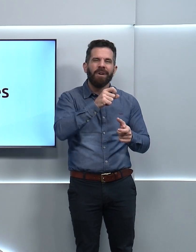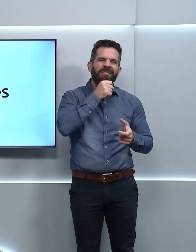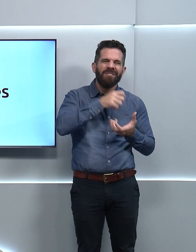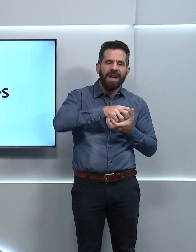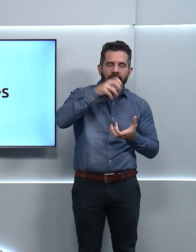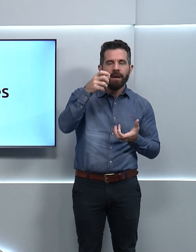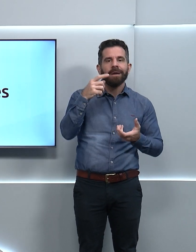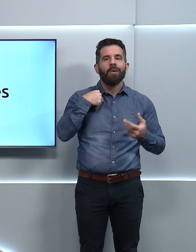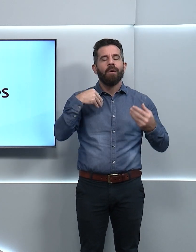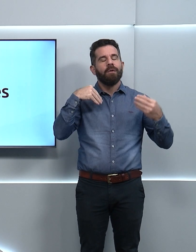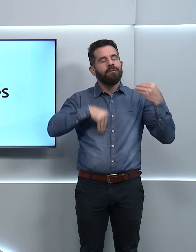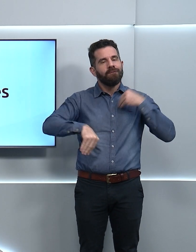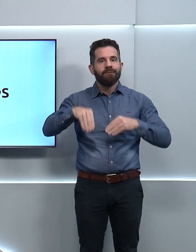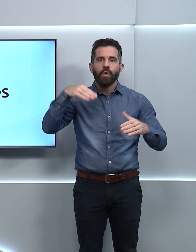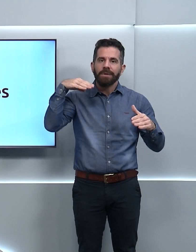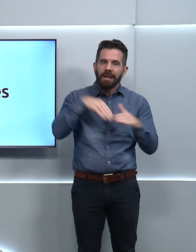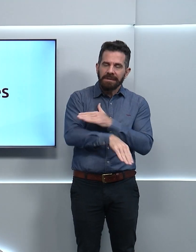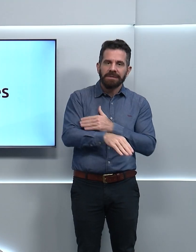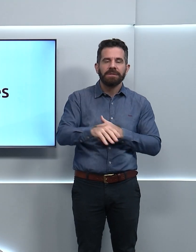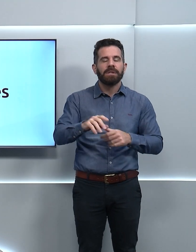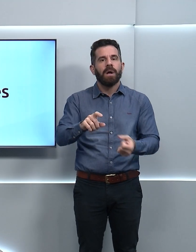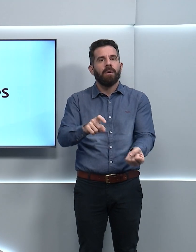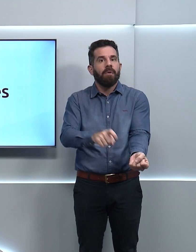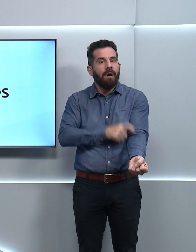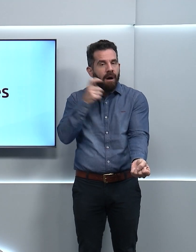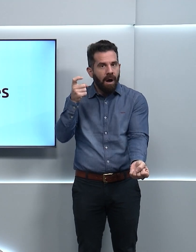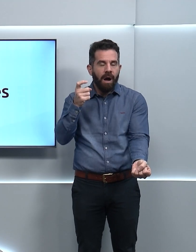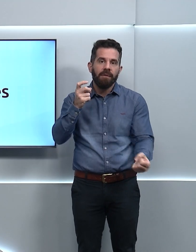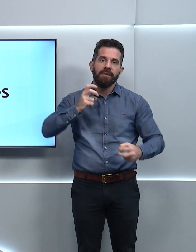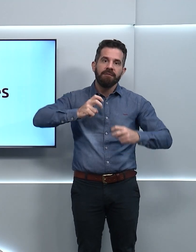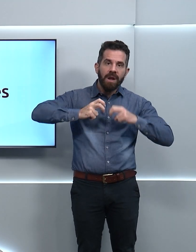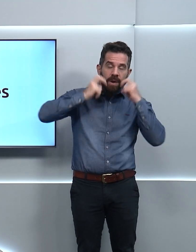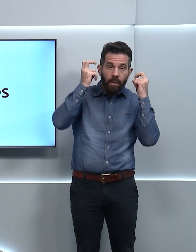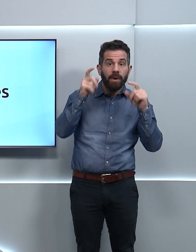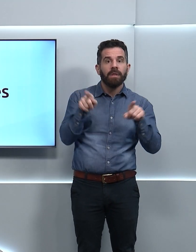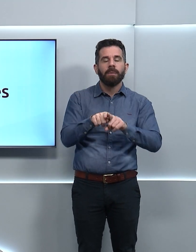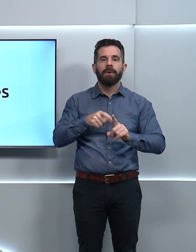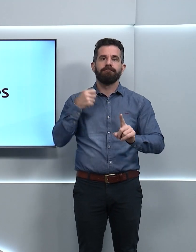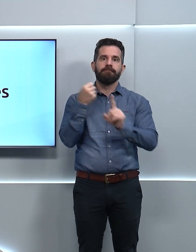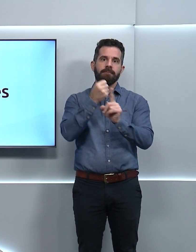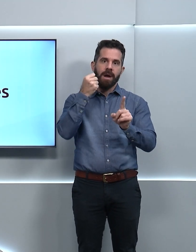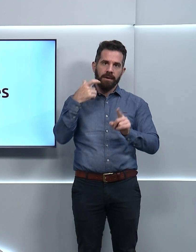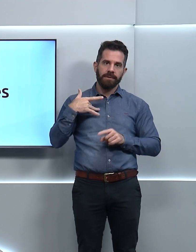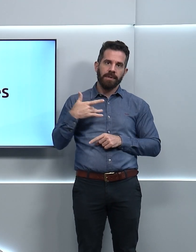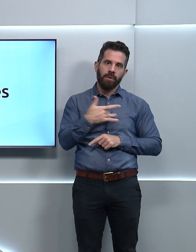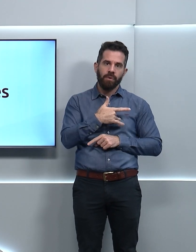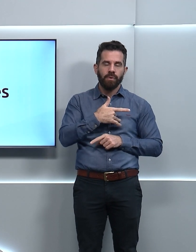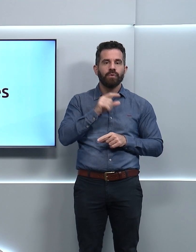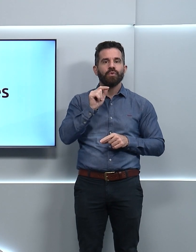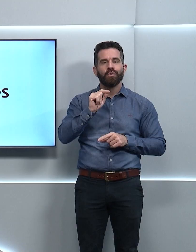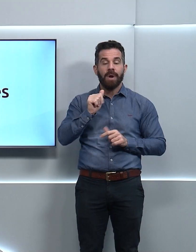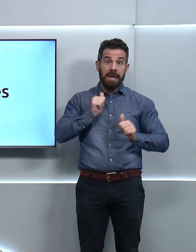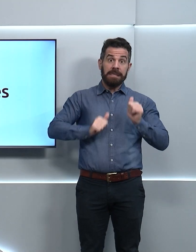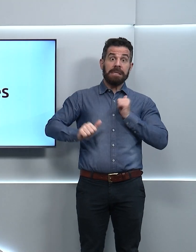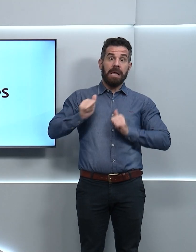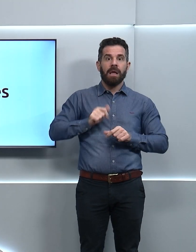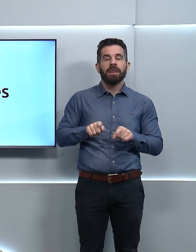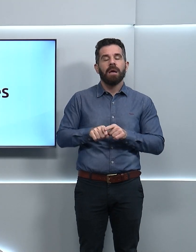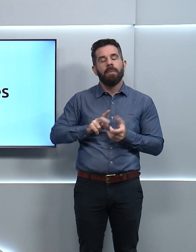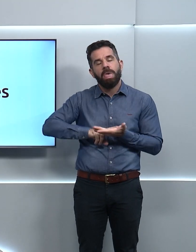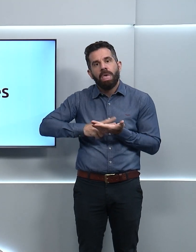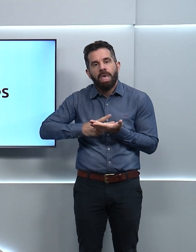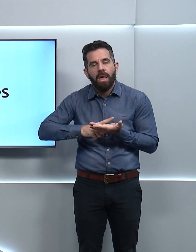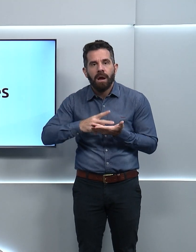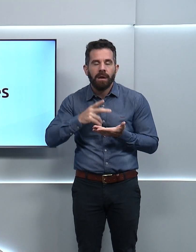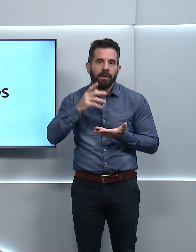frustração, raiva, vergonha e também impactos na saúde, como ansiedade e insônia. Para falar mais sobre essa